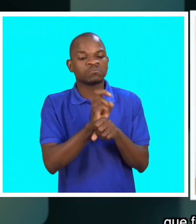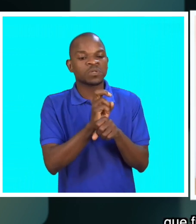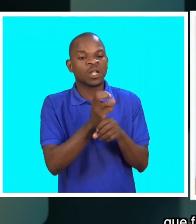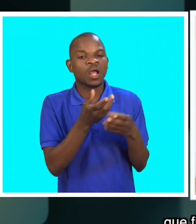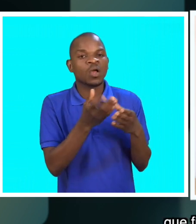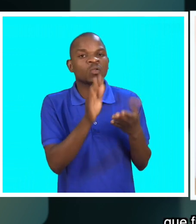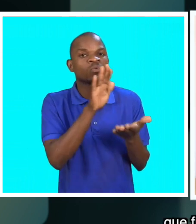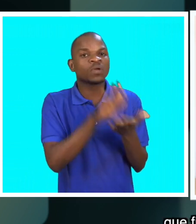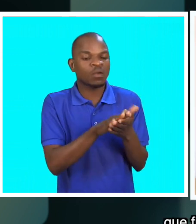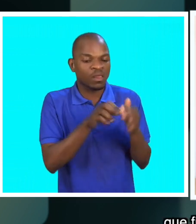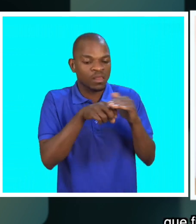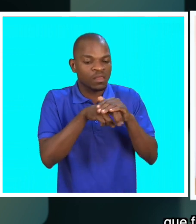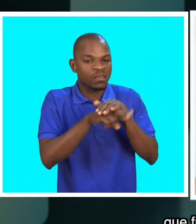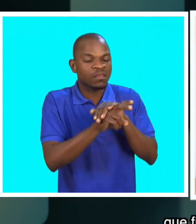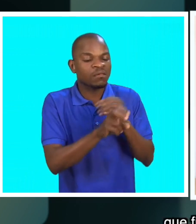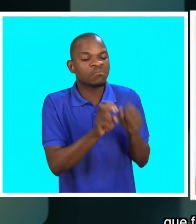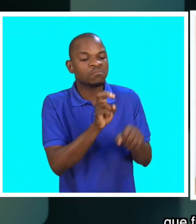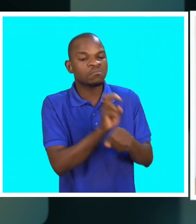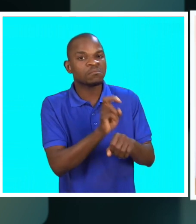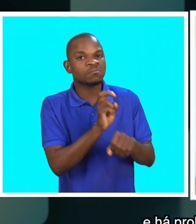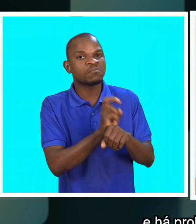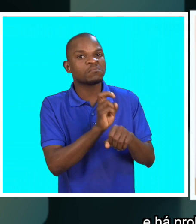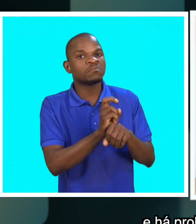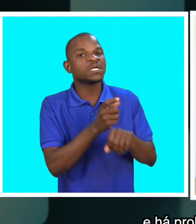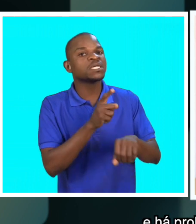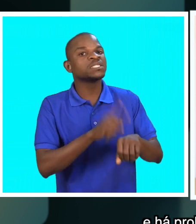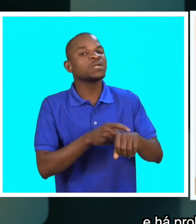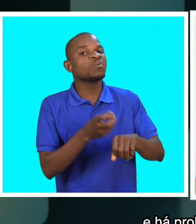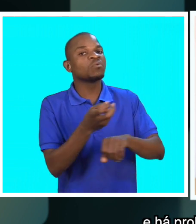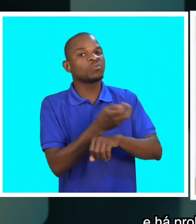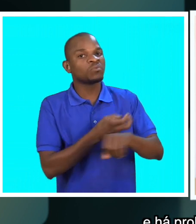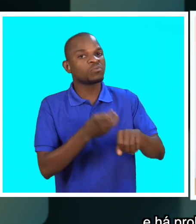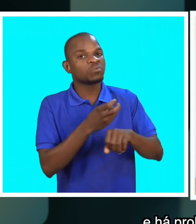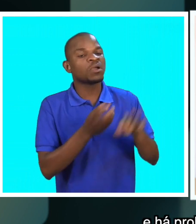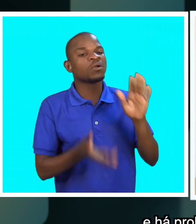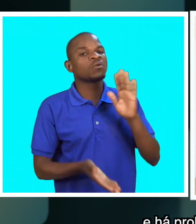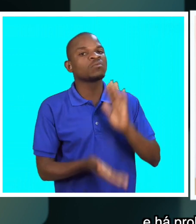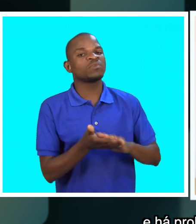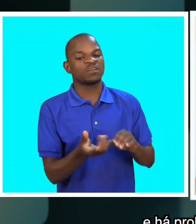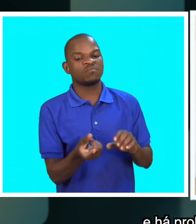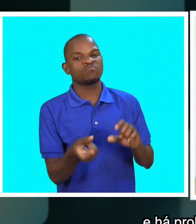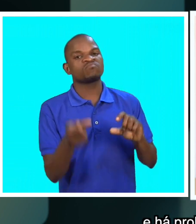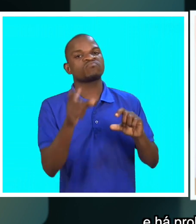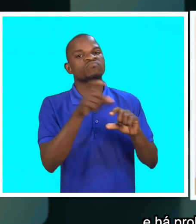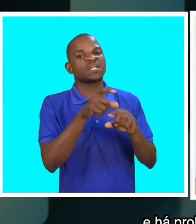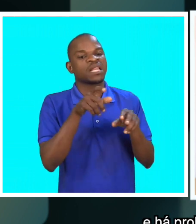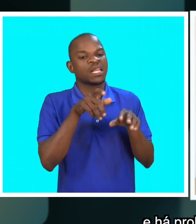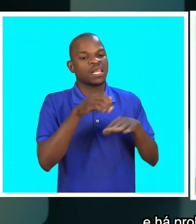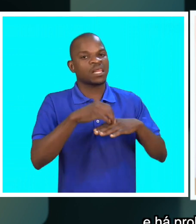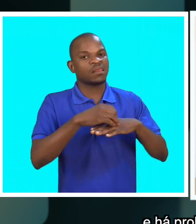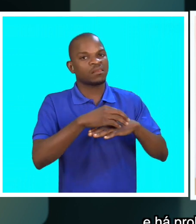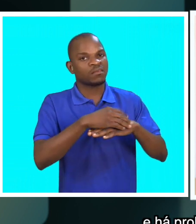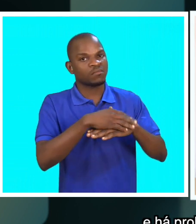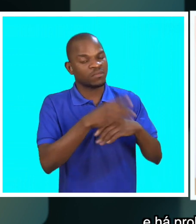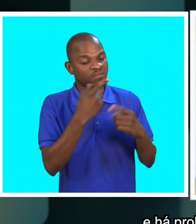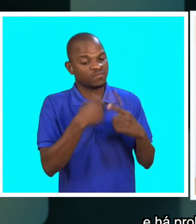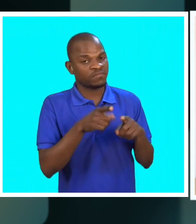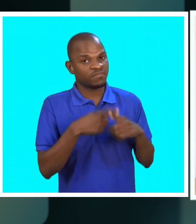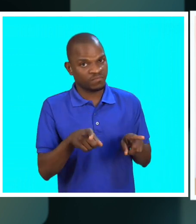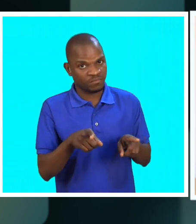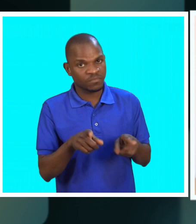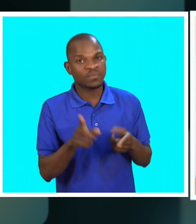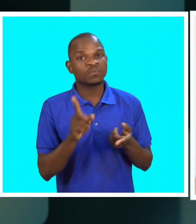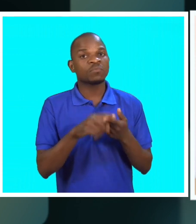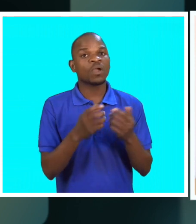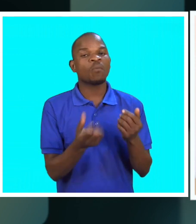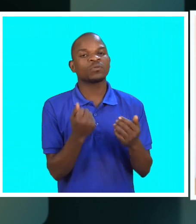que fica lá durante muito tempo, em que há o aumento da proliferação de micro-organismos, aqueles bichinhos que não